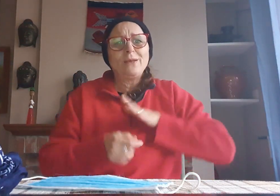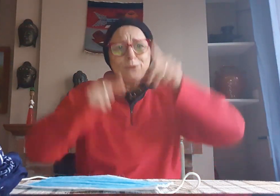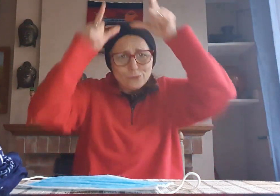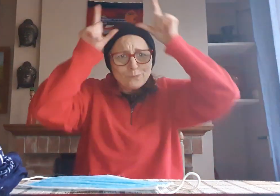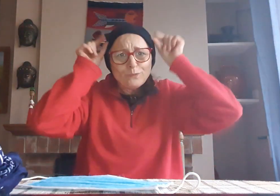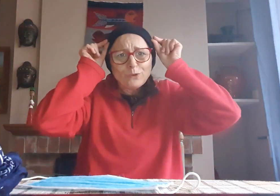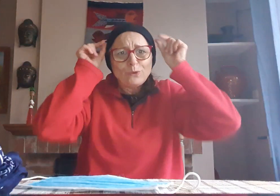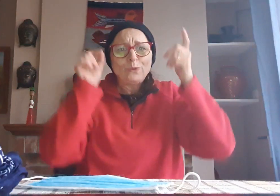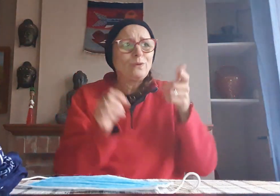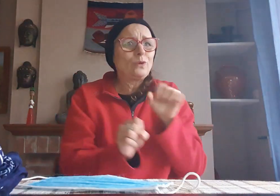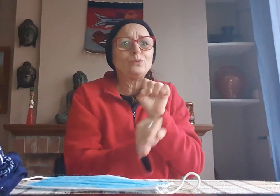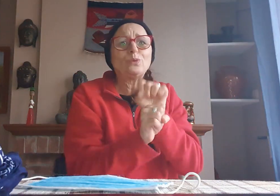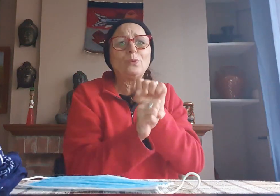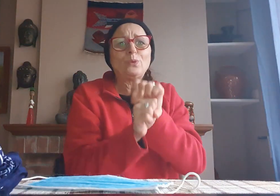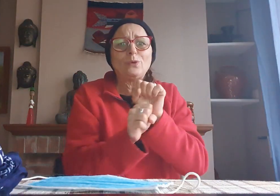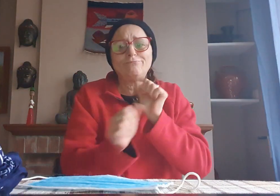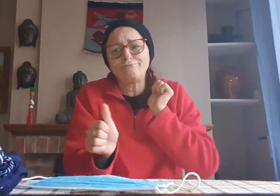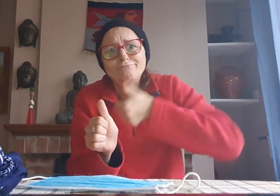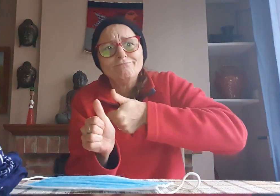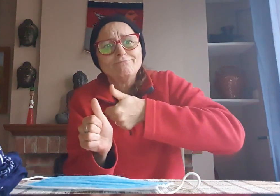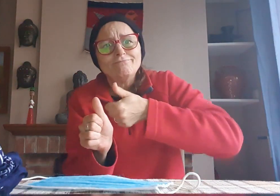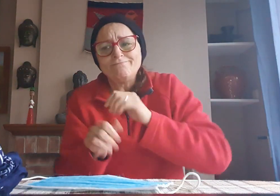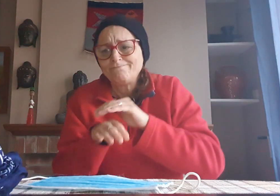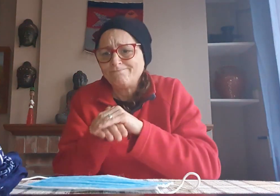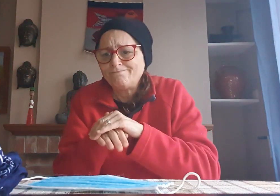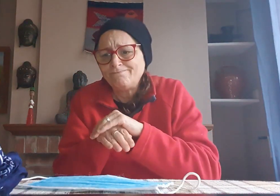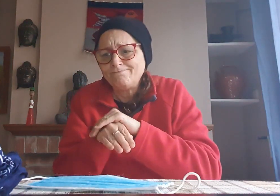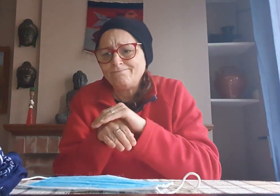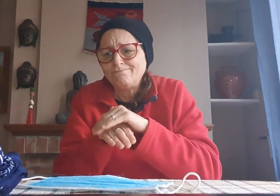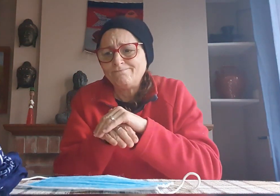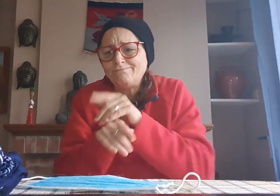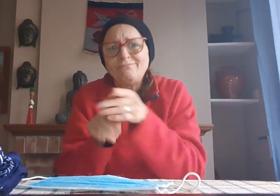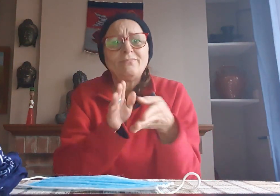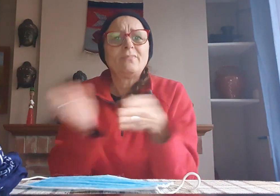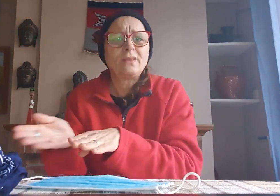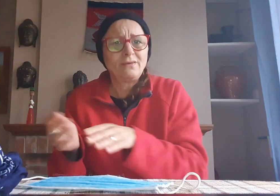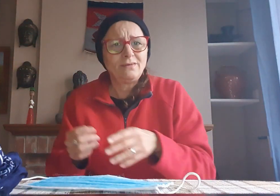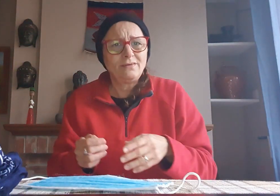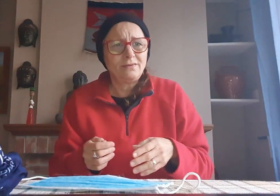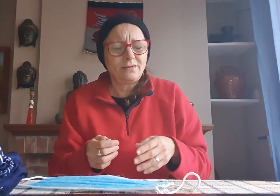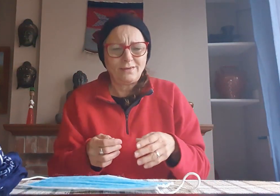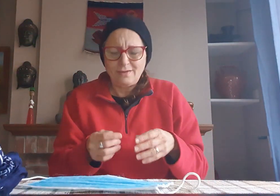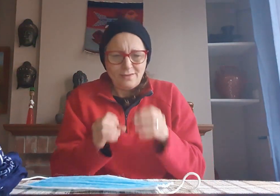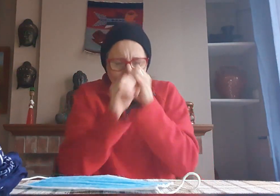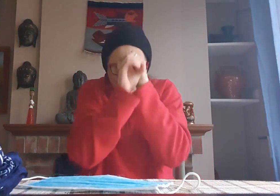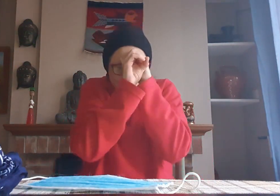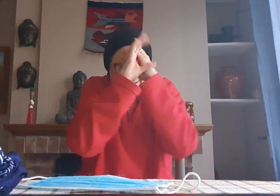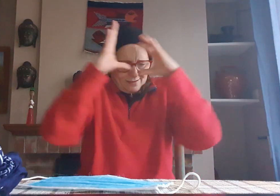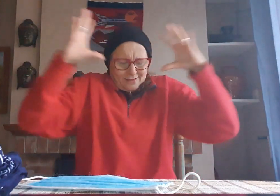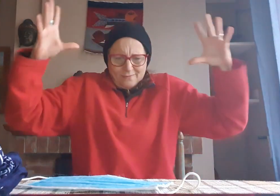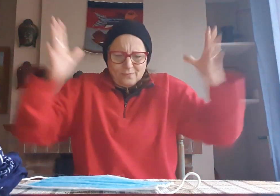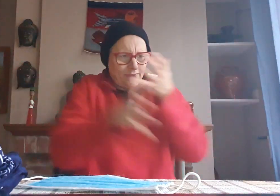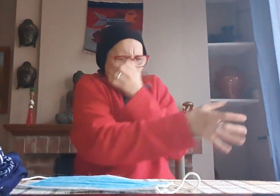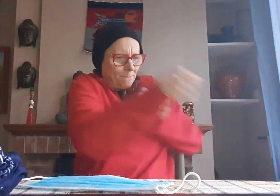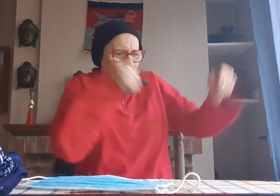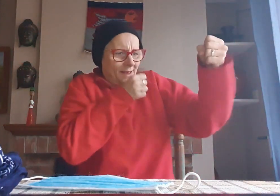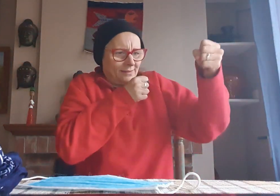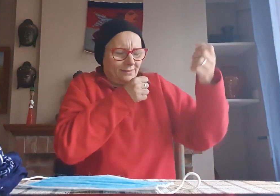millón de dólares no está dentro del presupuesto de Tricia. Pero tiene una billetera generosa. Y si se enamora,